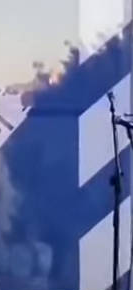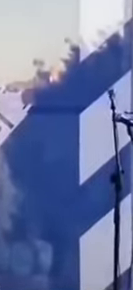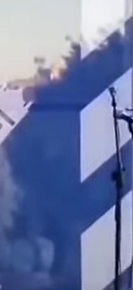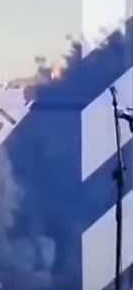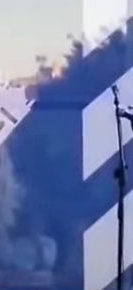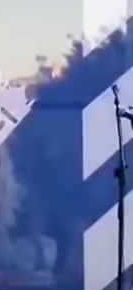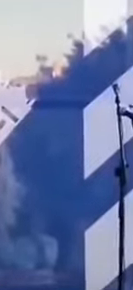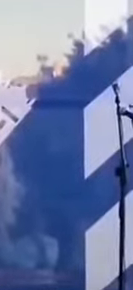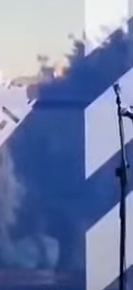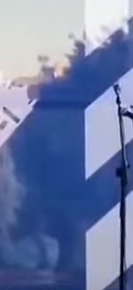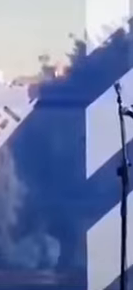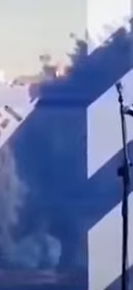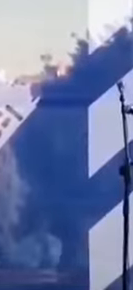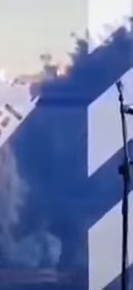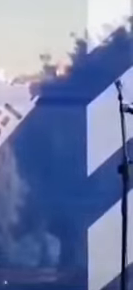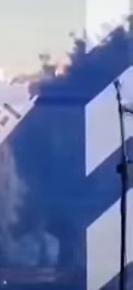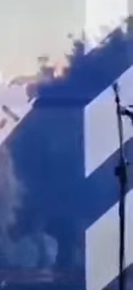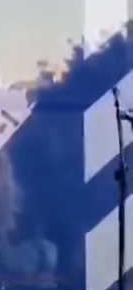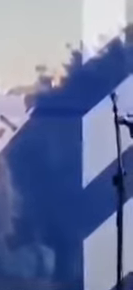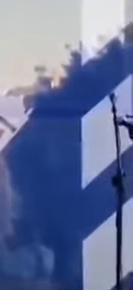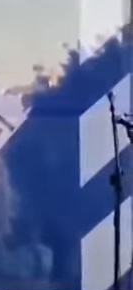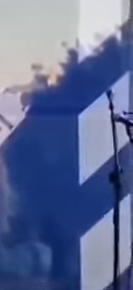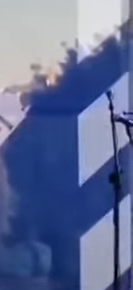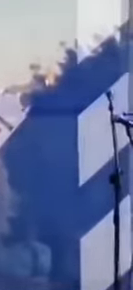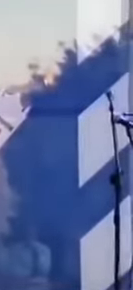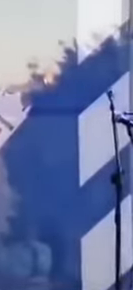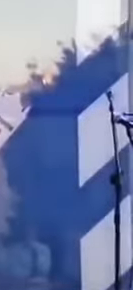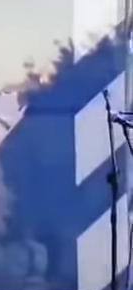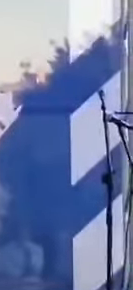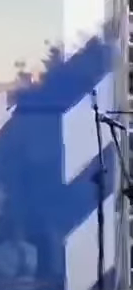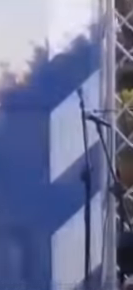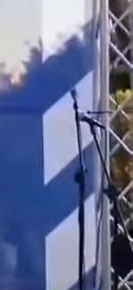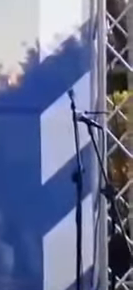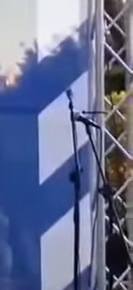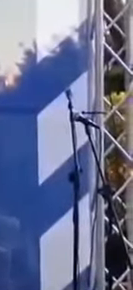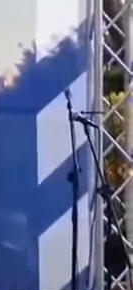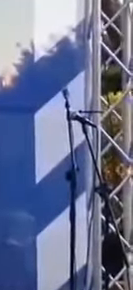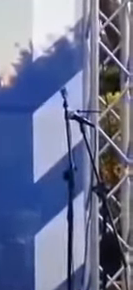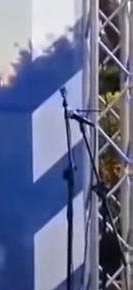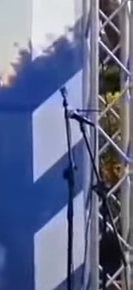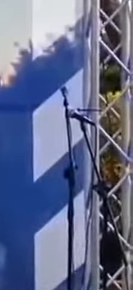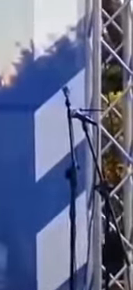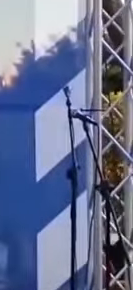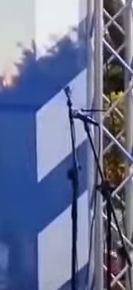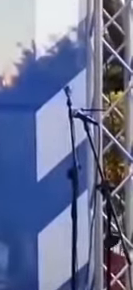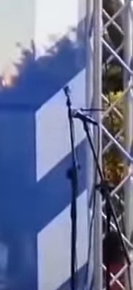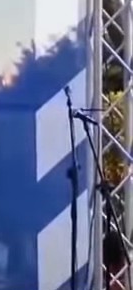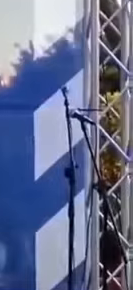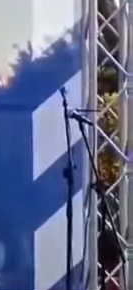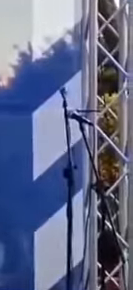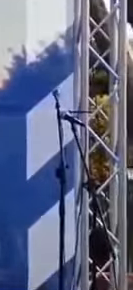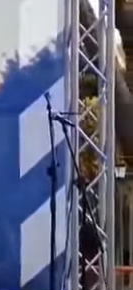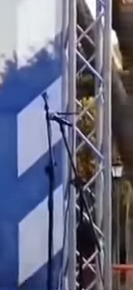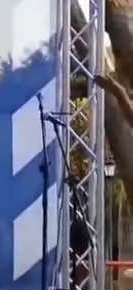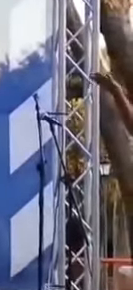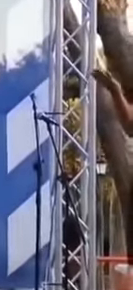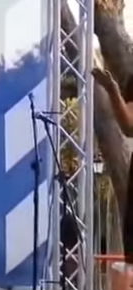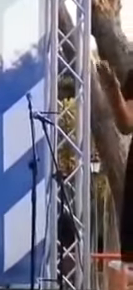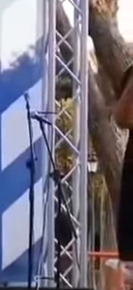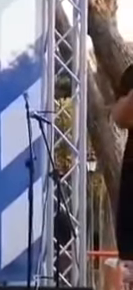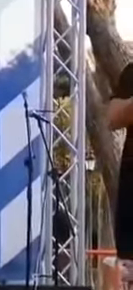ricostruito, ha ricostruito partendo da niente, ha ricostruito credendoci, ha ricostruito quando in tanti non credevano più che